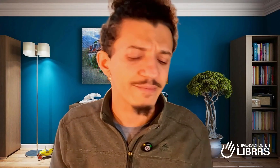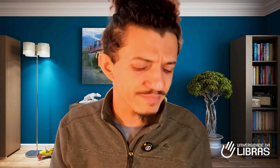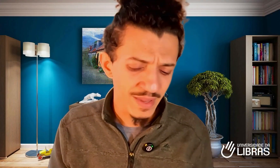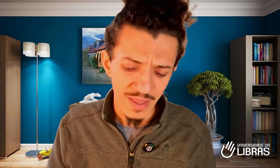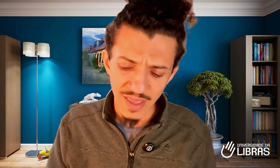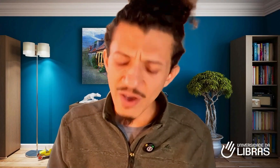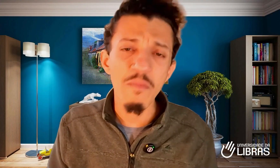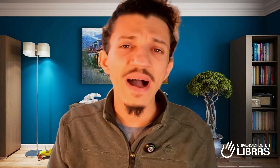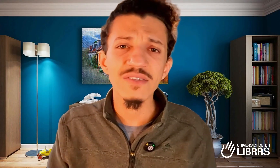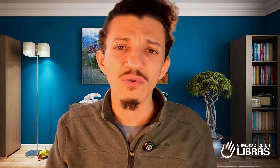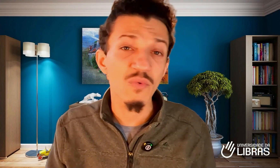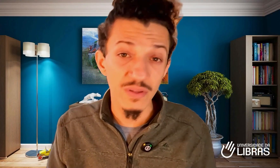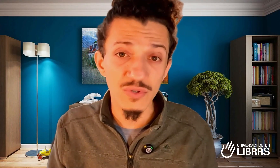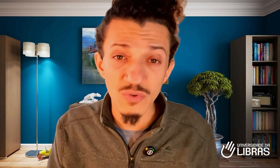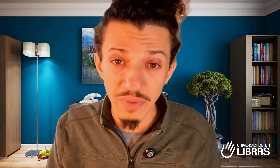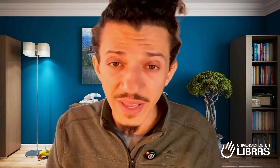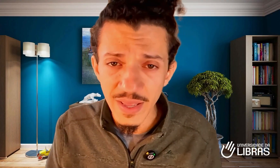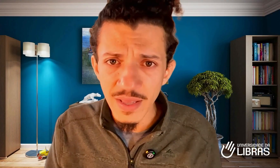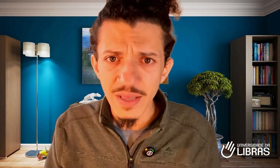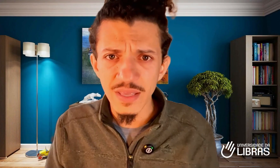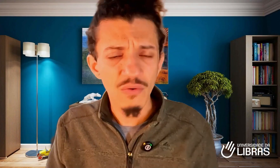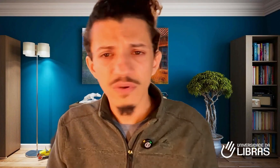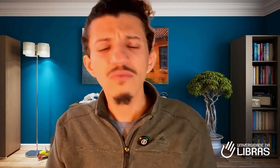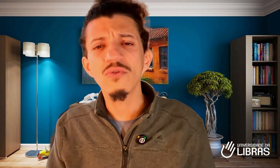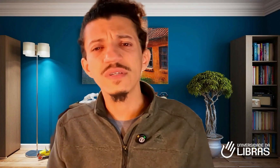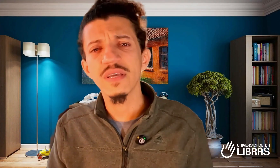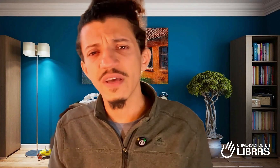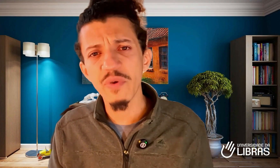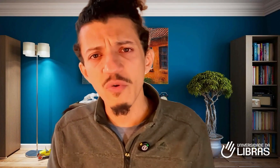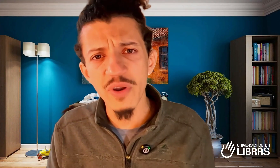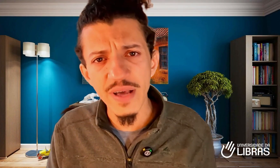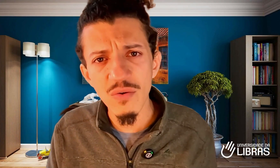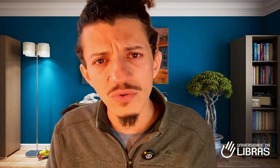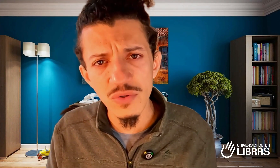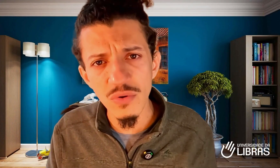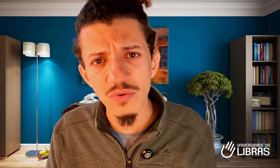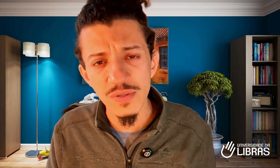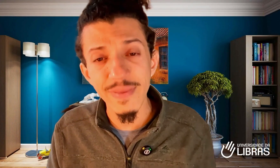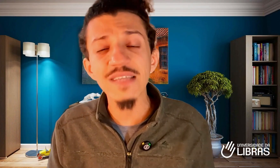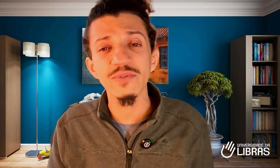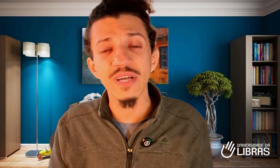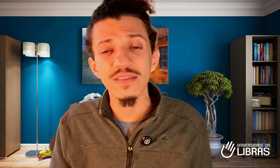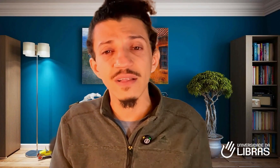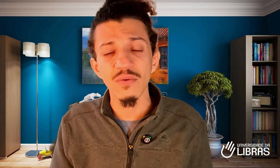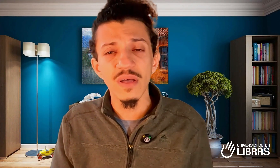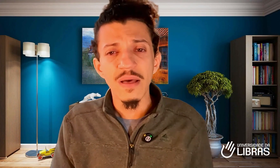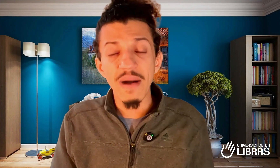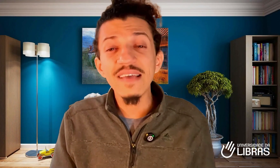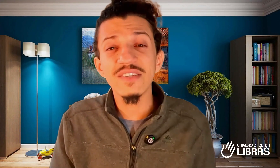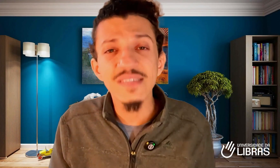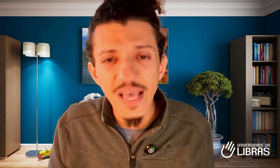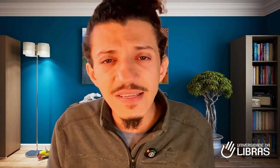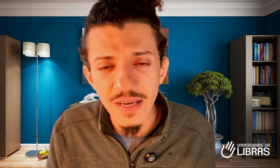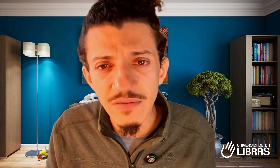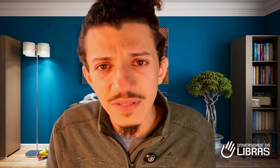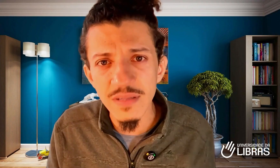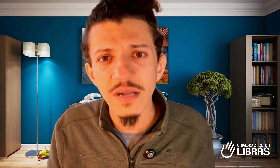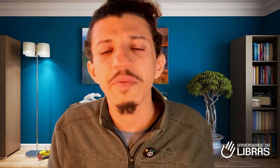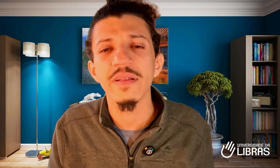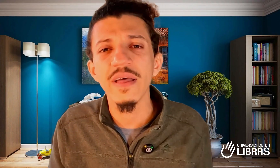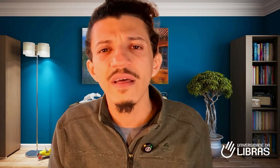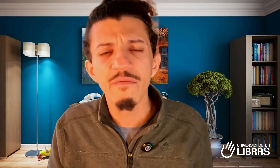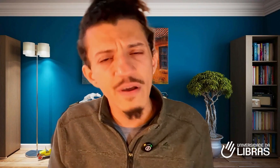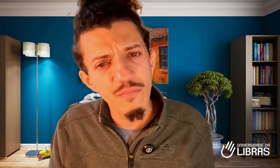porque eu, Madison, quando eu descobri que eu não conseguia me comunicar com os surdos, mesmo já tendo mais de 6 anos